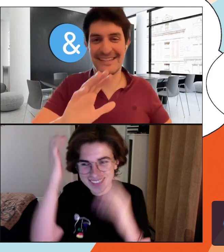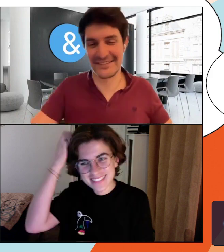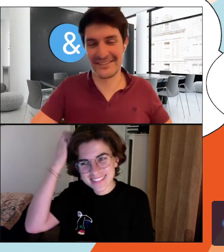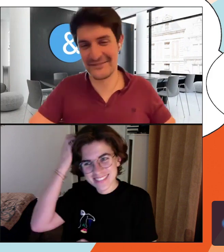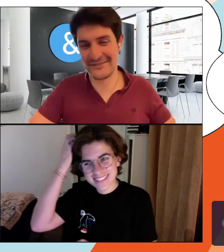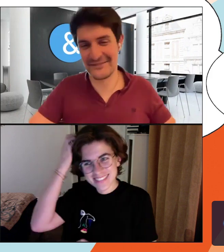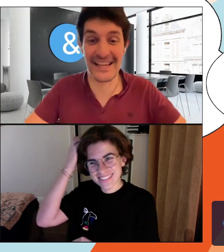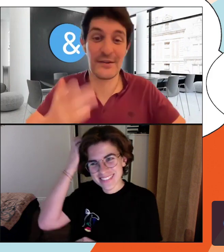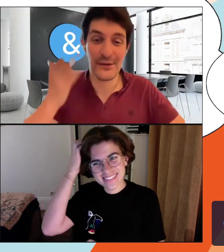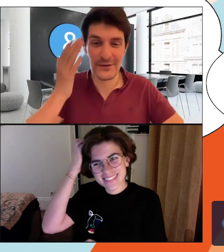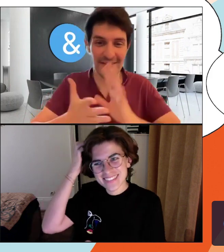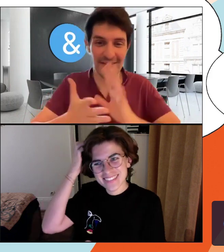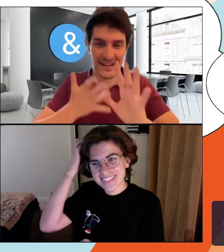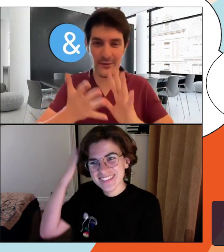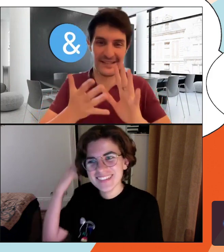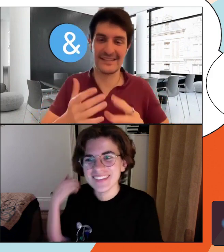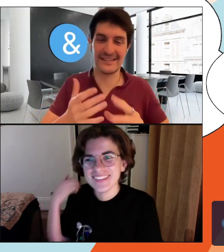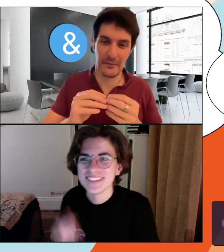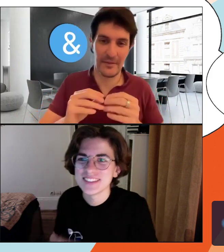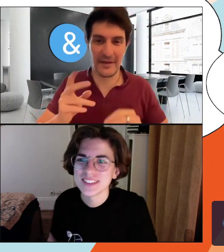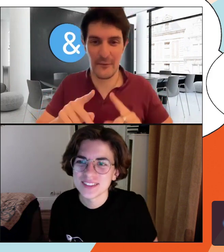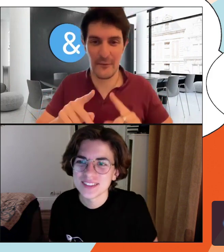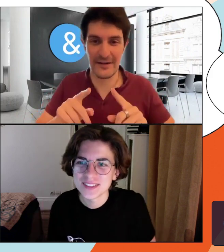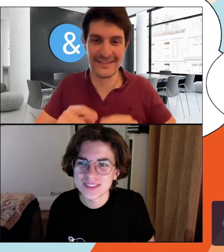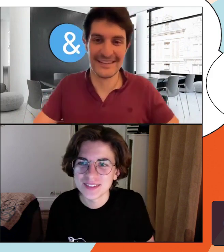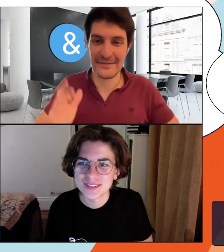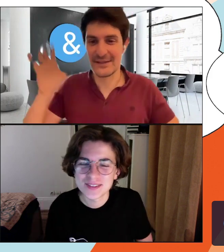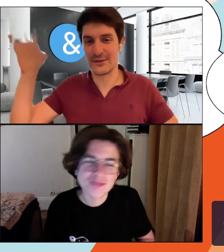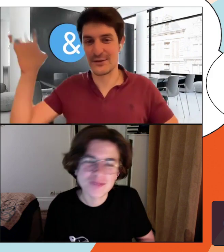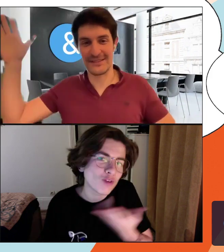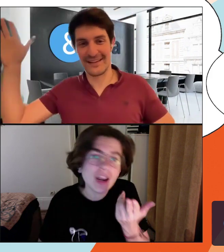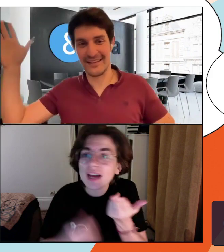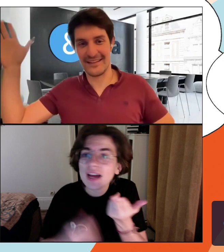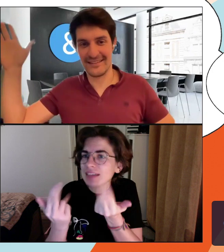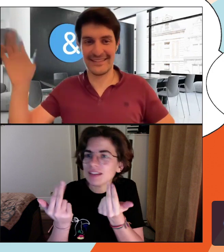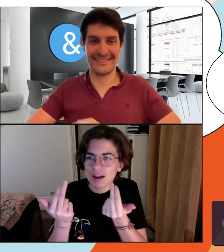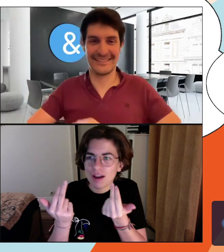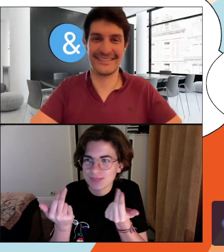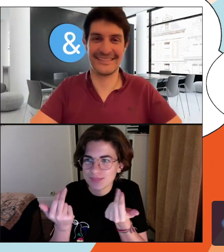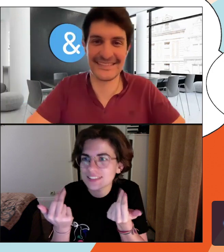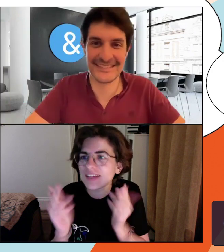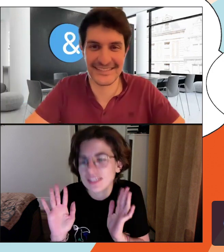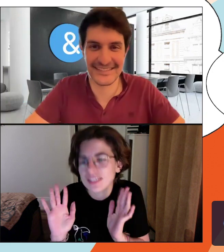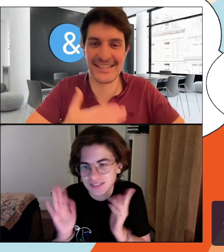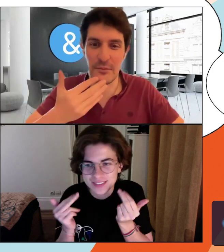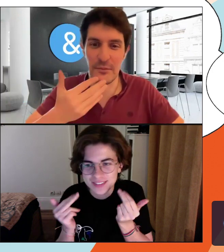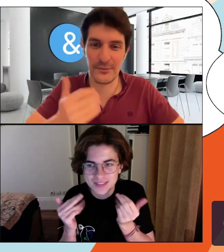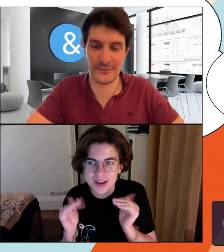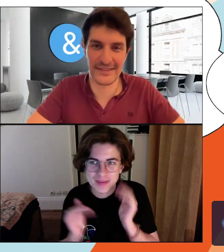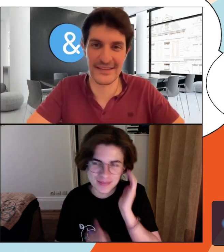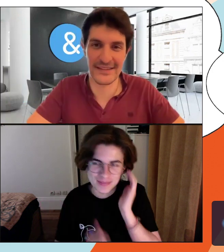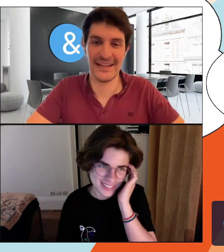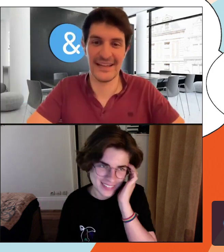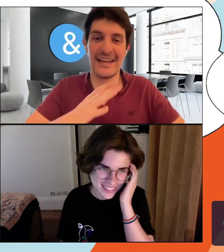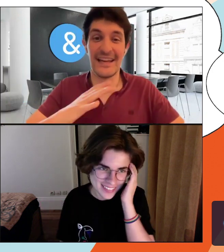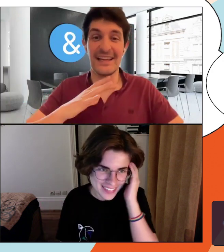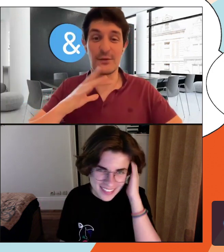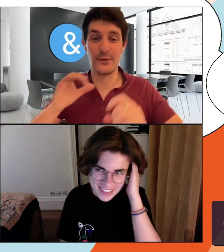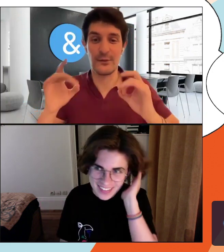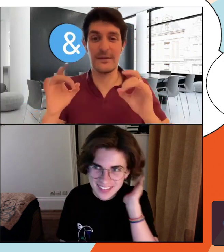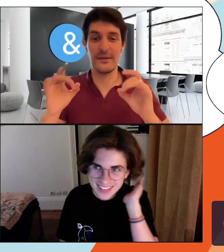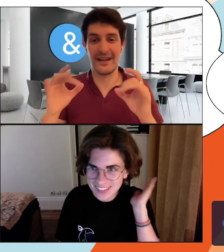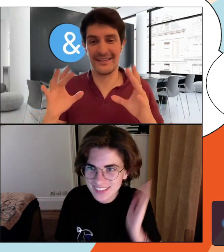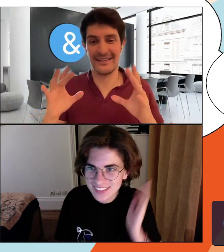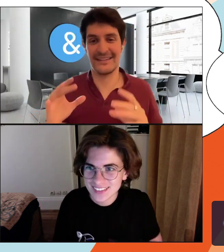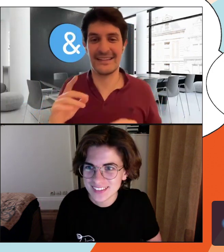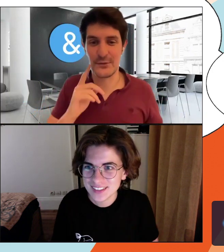Voilà. Et avec la langue des signes, un peu quelquefois. Là, ça va. Là, ça va quand même. Ils ont eu le feedback